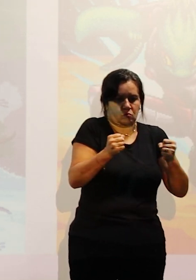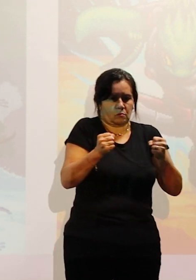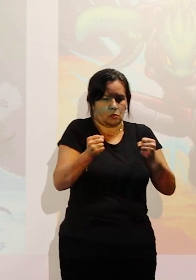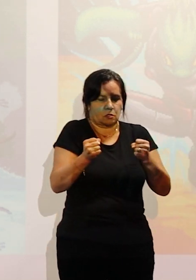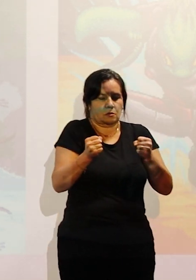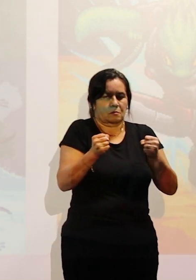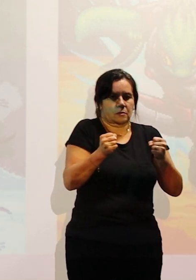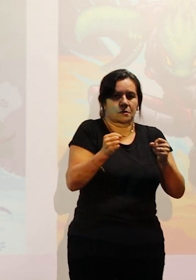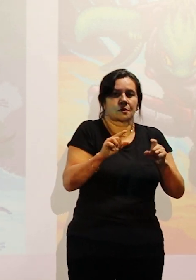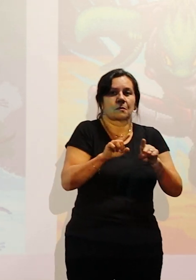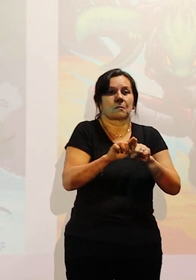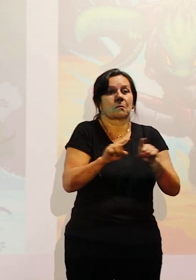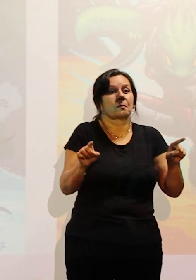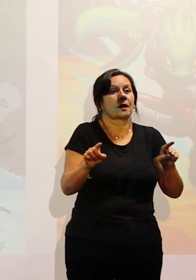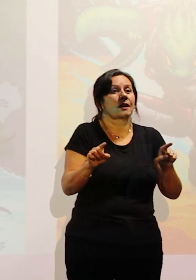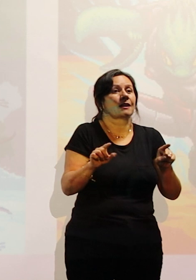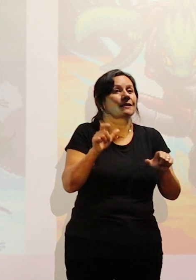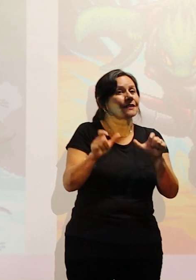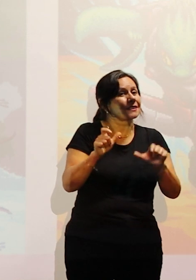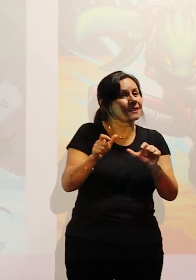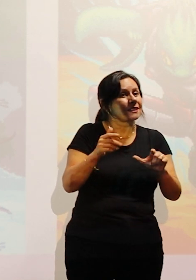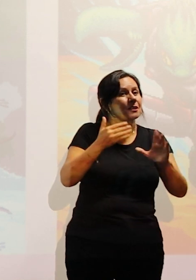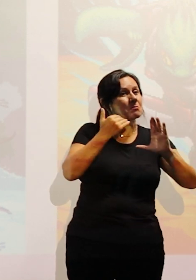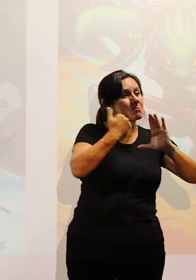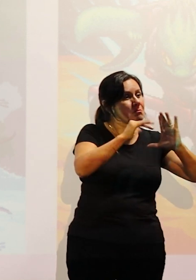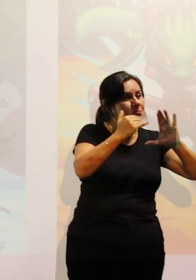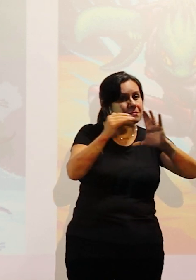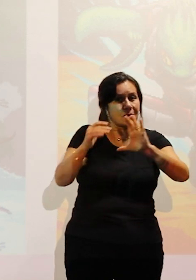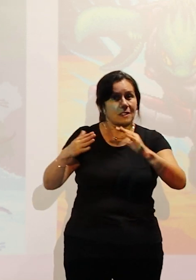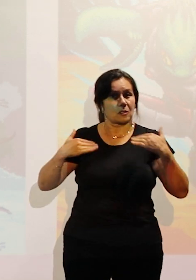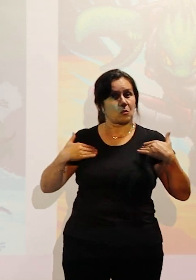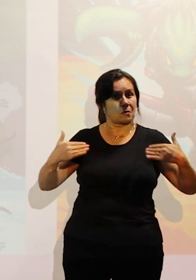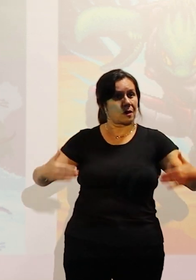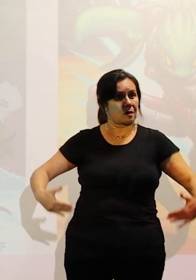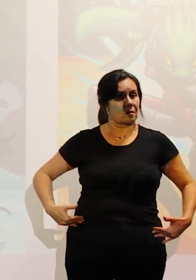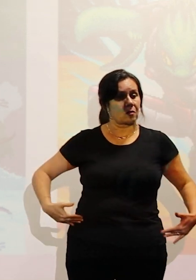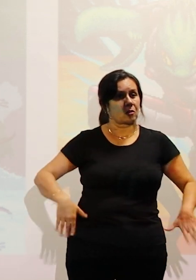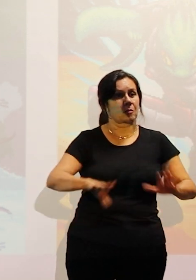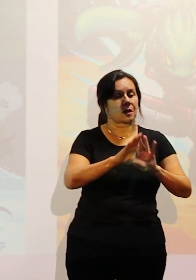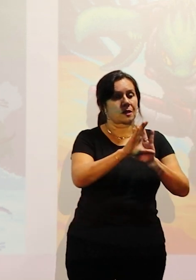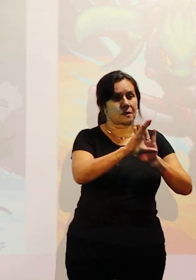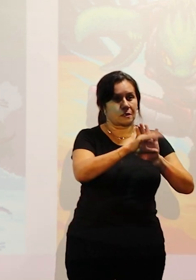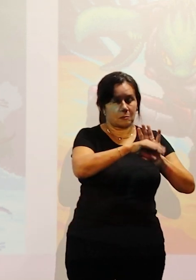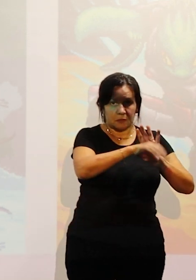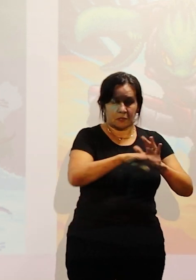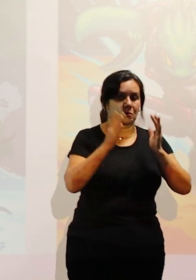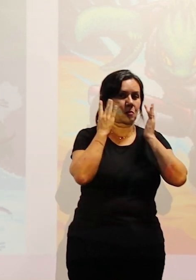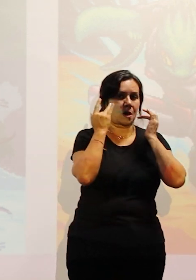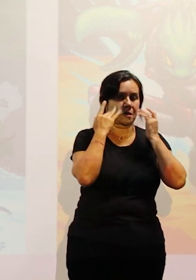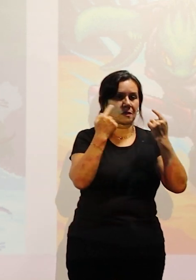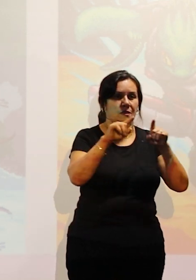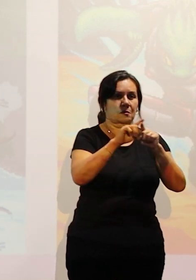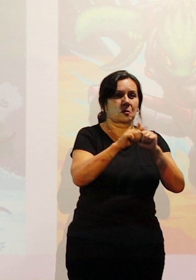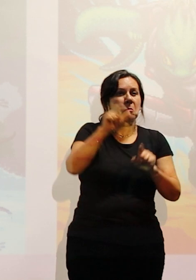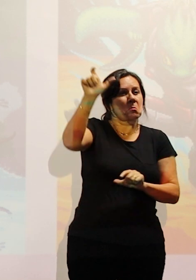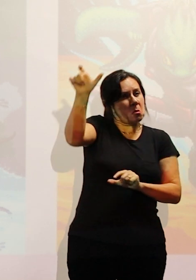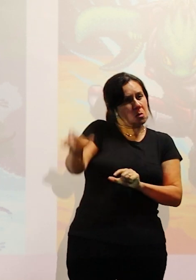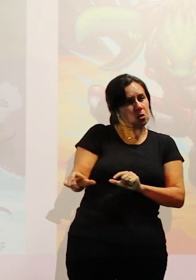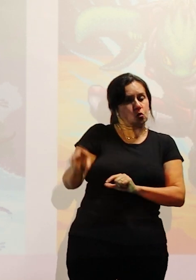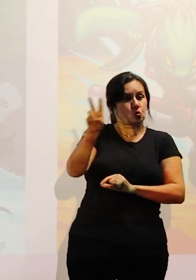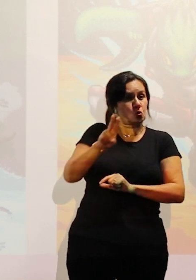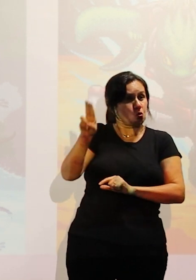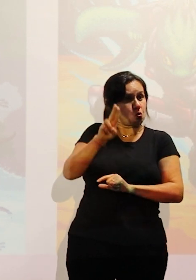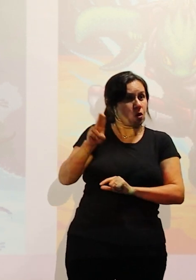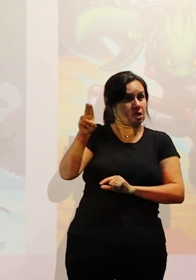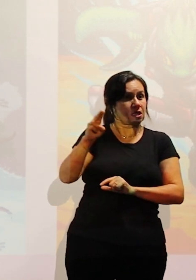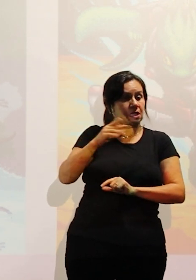pixel art em pedacinhos para eles fazerem imprimirem e fazer uma roupa de pixel art para um cara usar